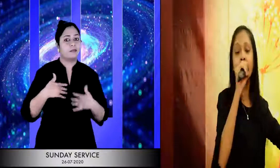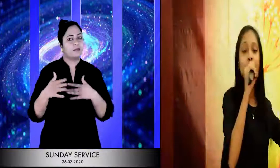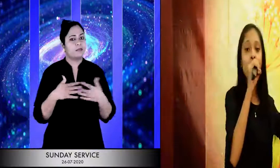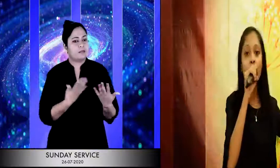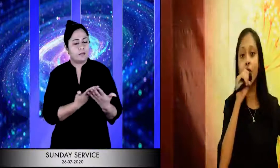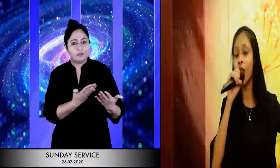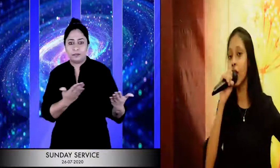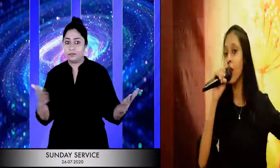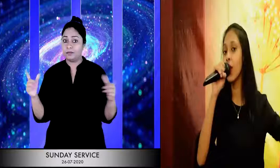যিশুর জন্য,